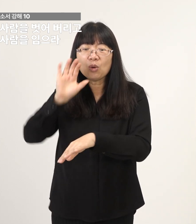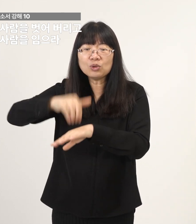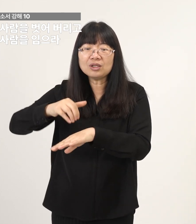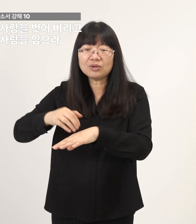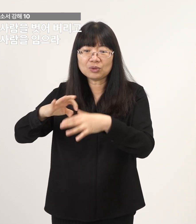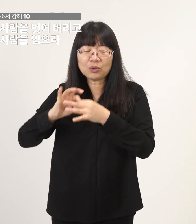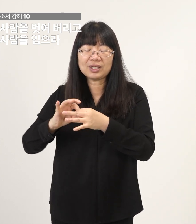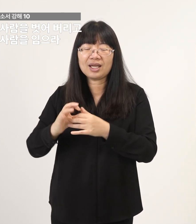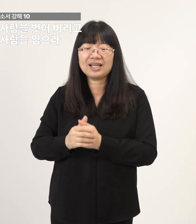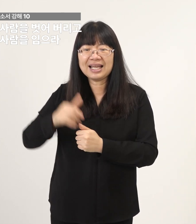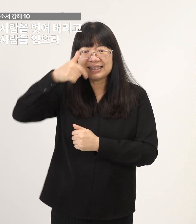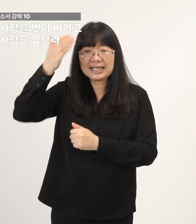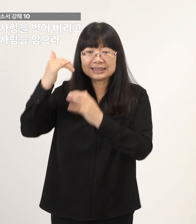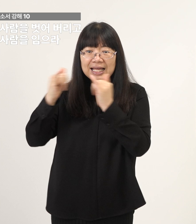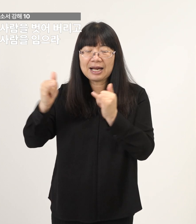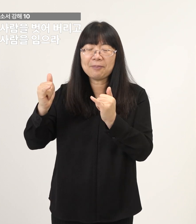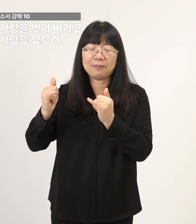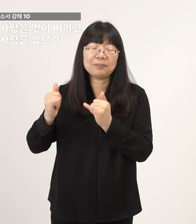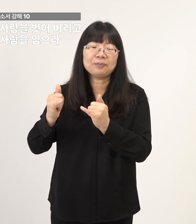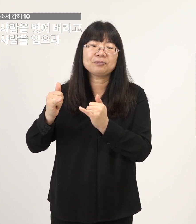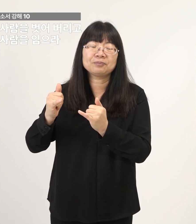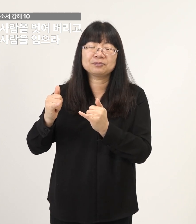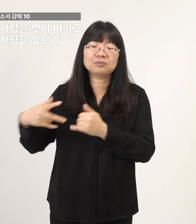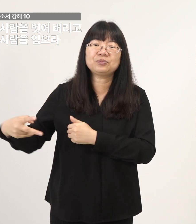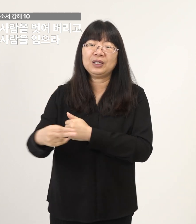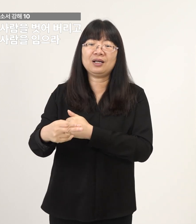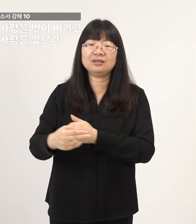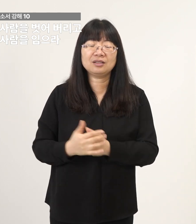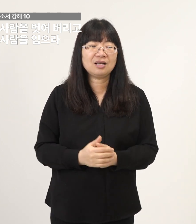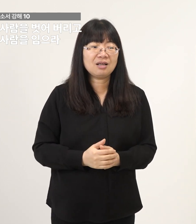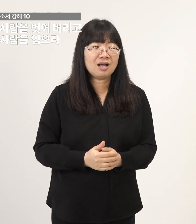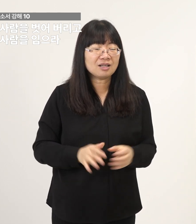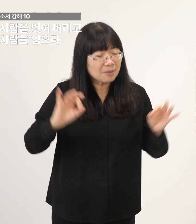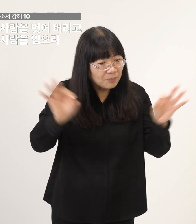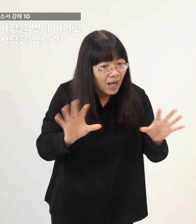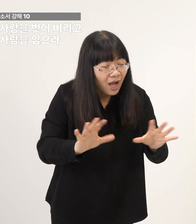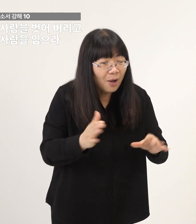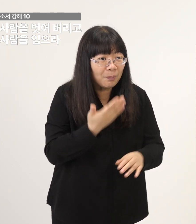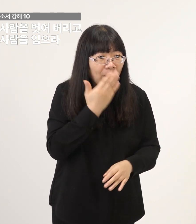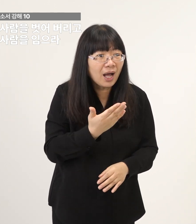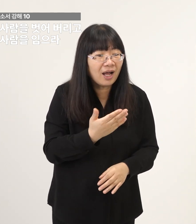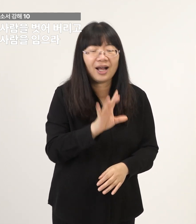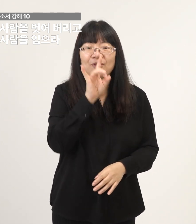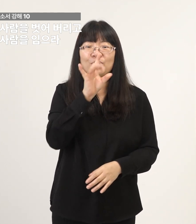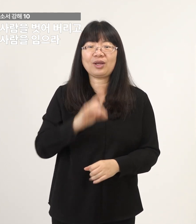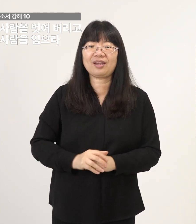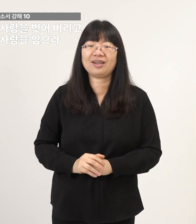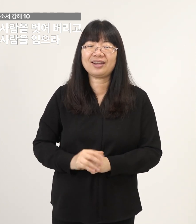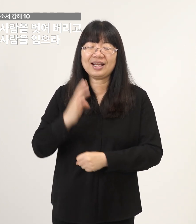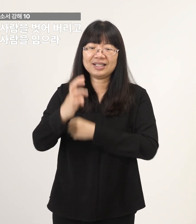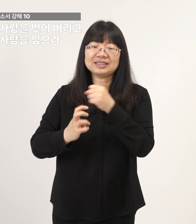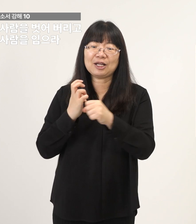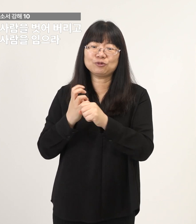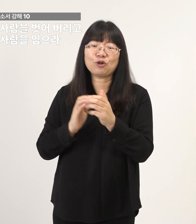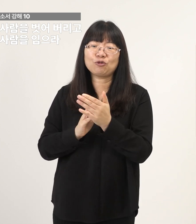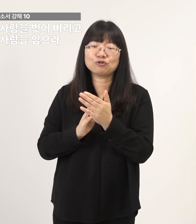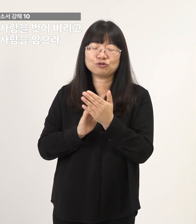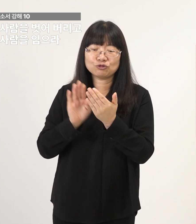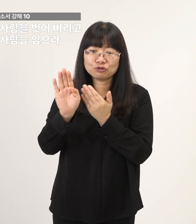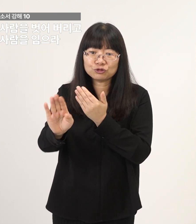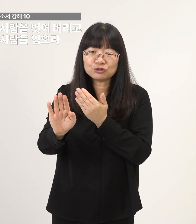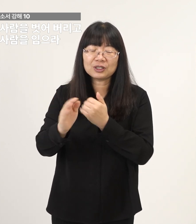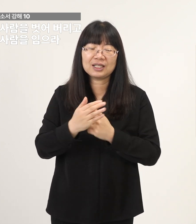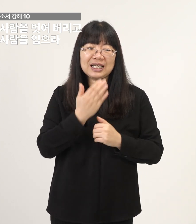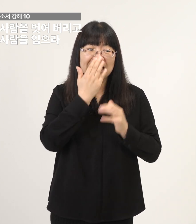문제겠어요? 단박에 되지 않는다고요. 그래서 40년 노정이 끝나니까 그 다음에 하나님이 이